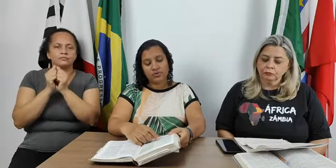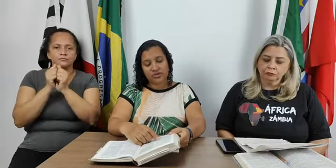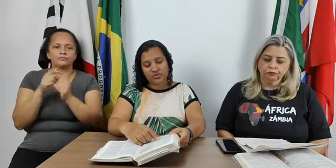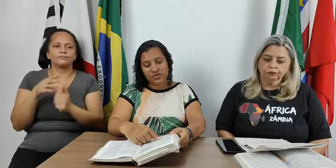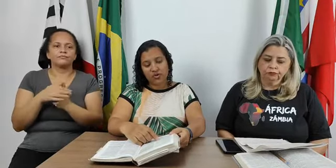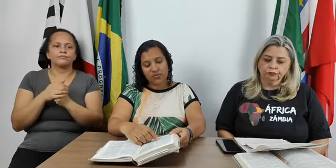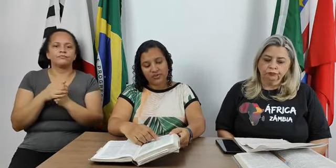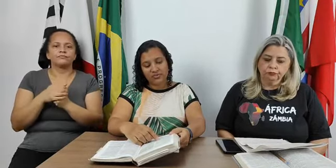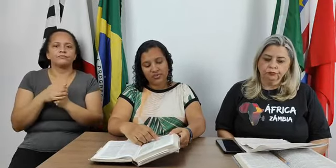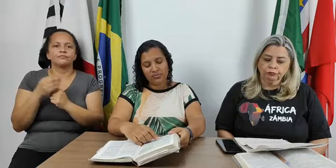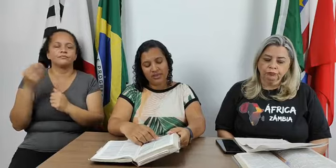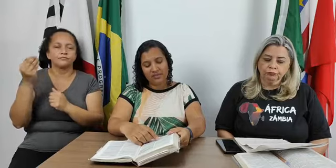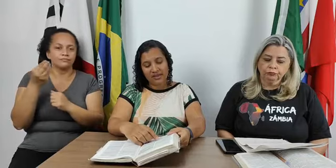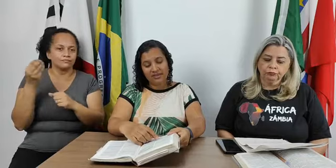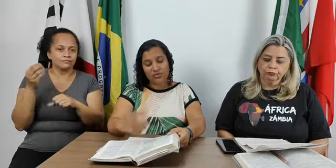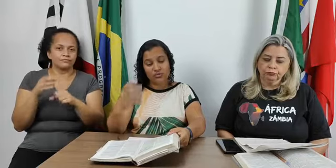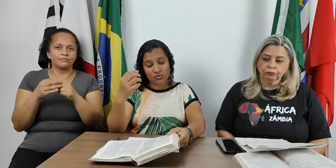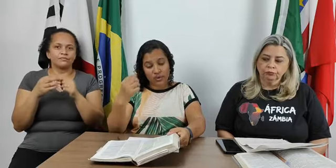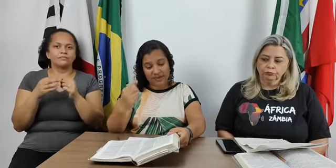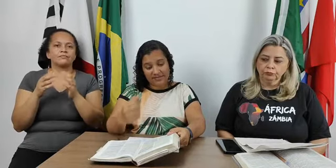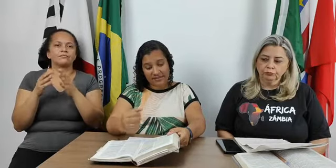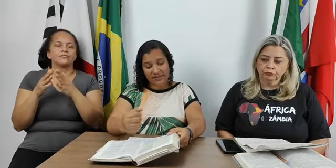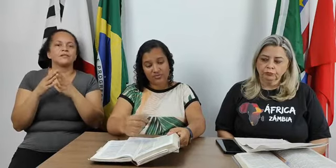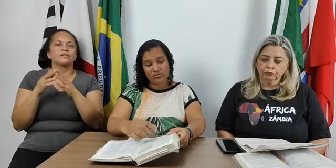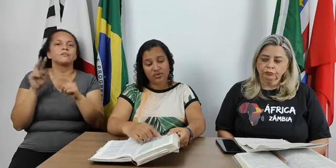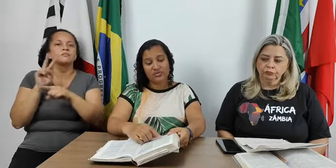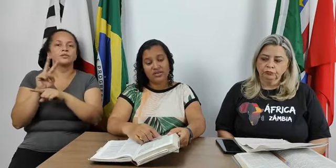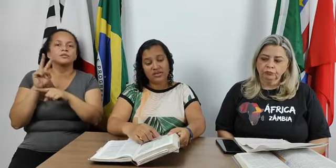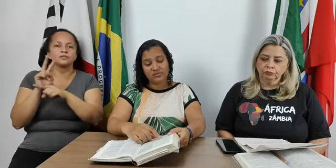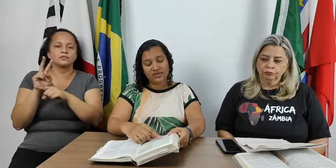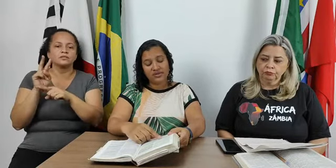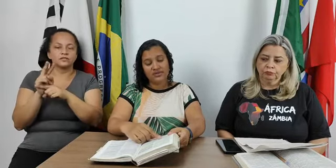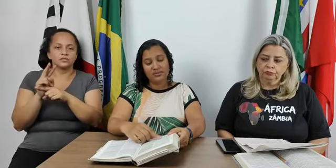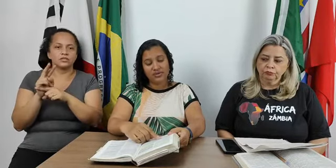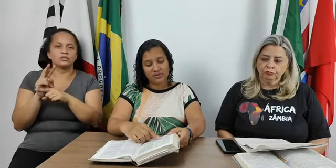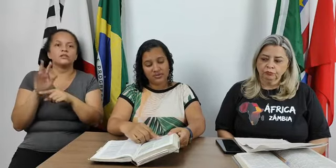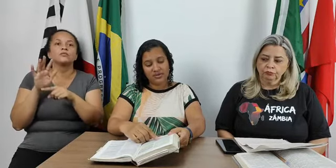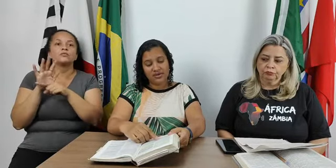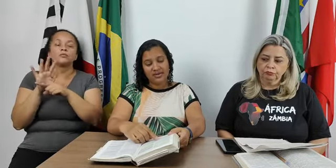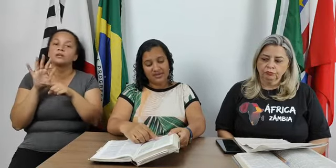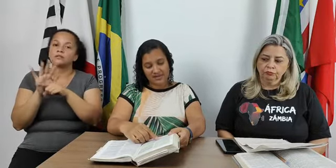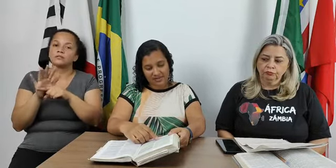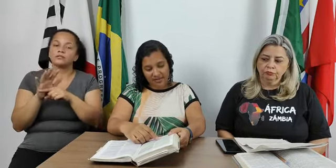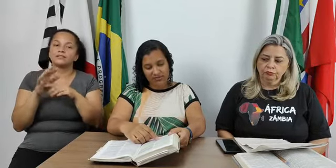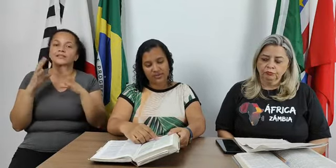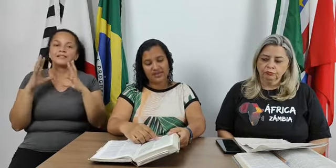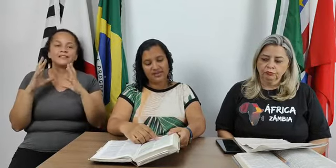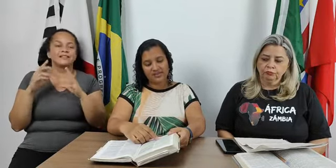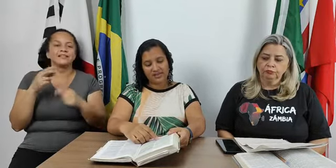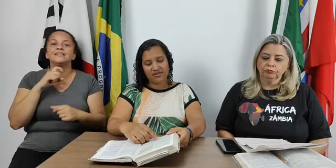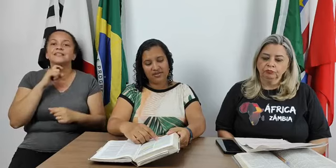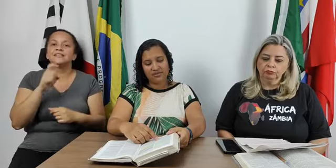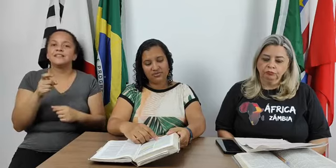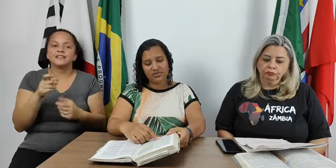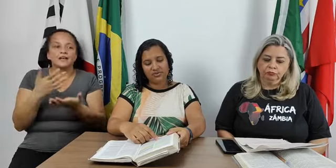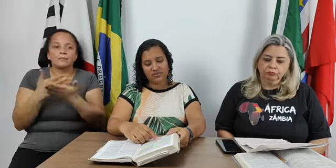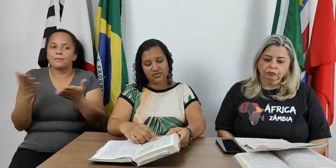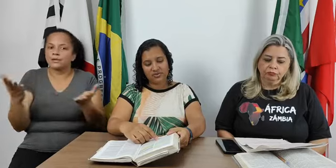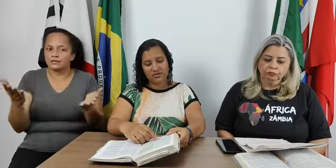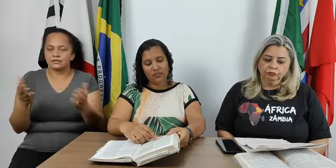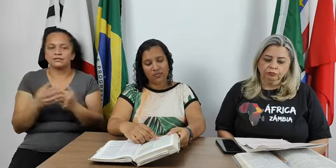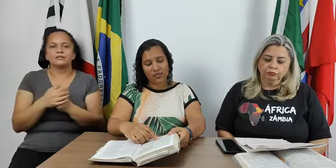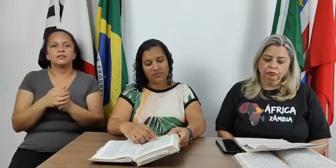eu os protegi com o poder do nome que me deste. Eu os guardei de modo que nenhum deles se perdeu, exceto aquele que estava a caminho